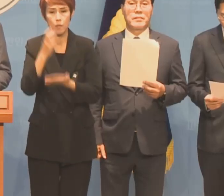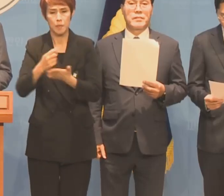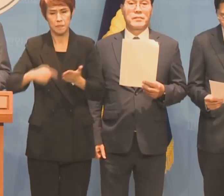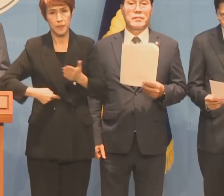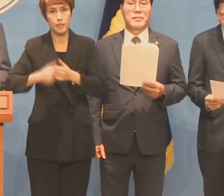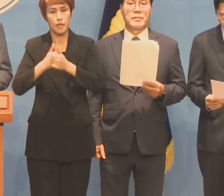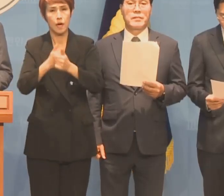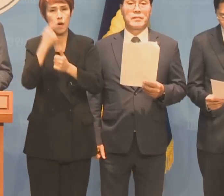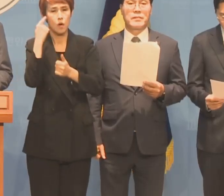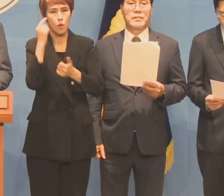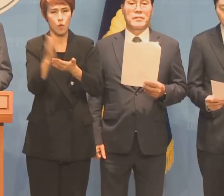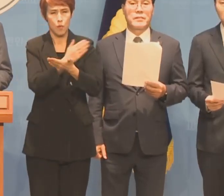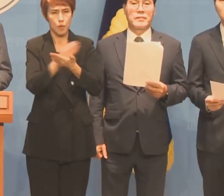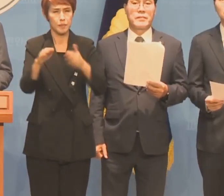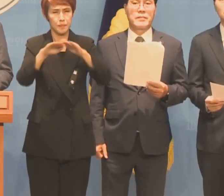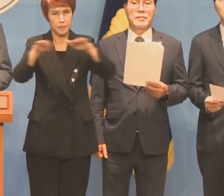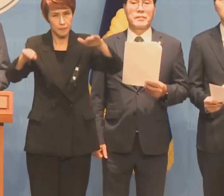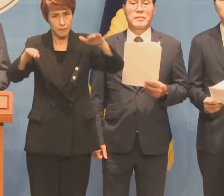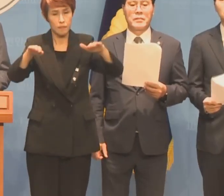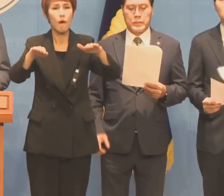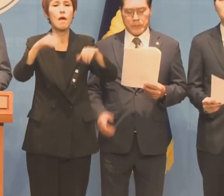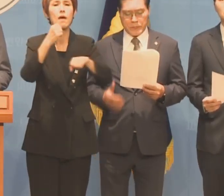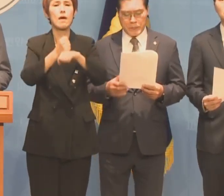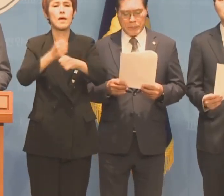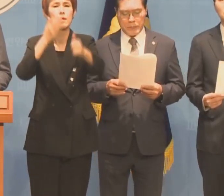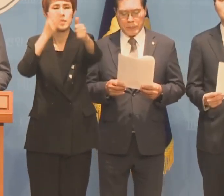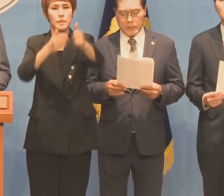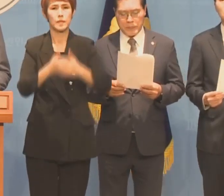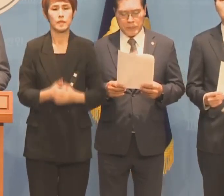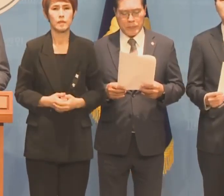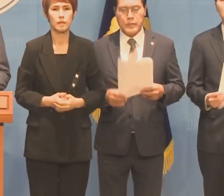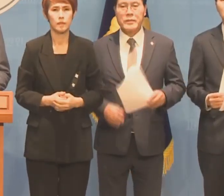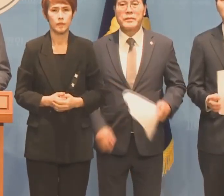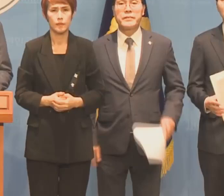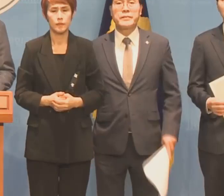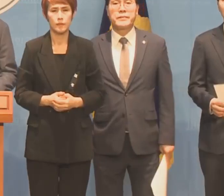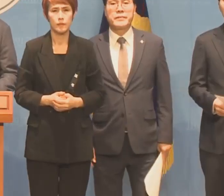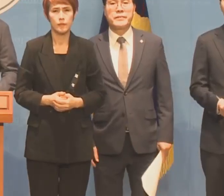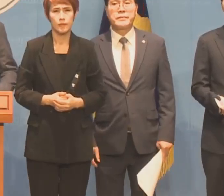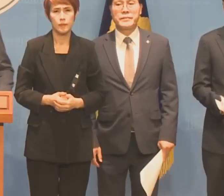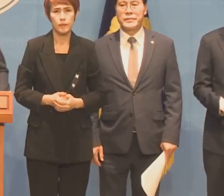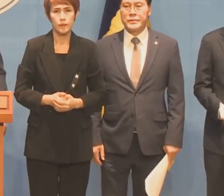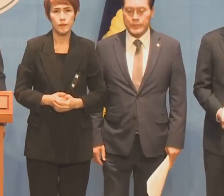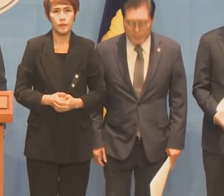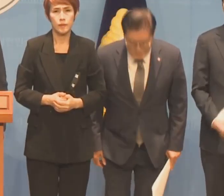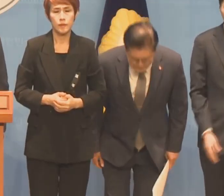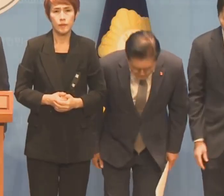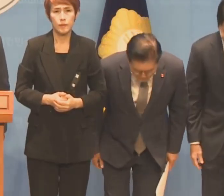공정하게 판단하고 수사할 것을 강력히 촉구합니다. 감사합니다.